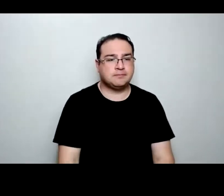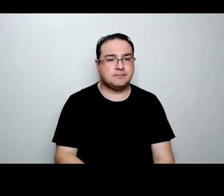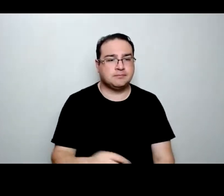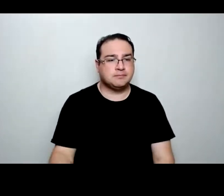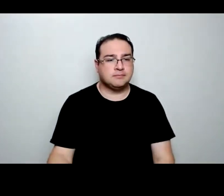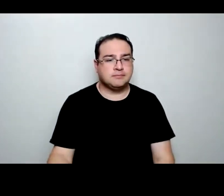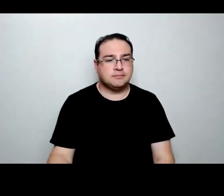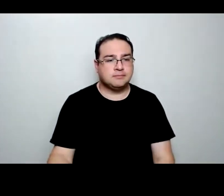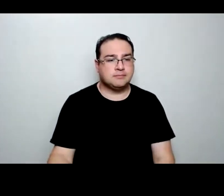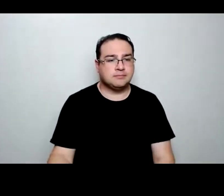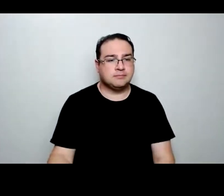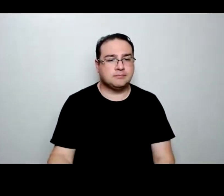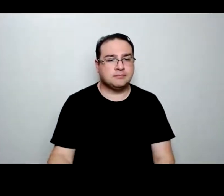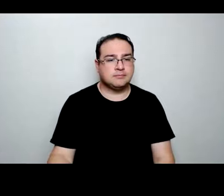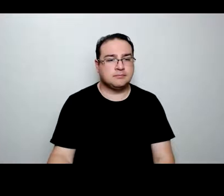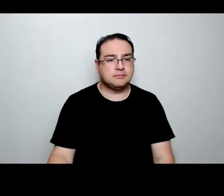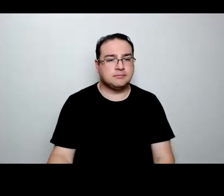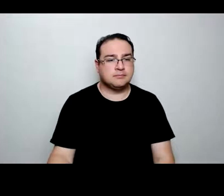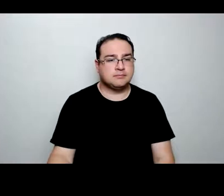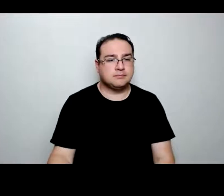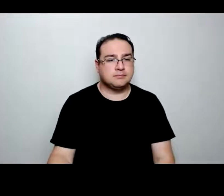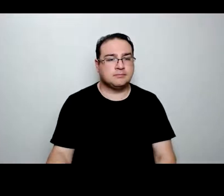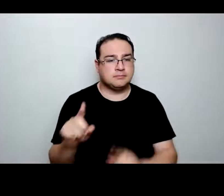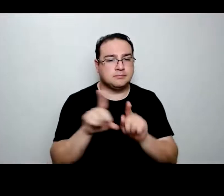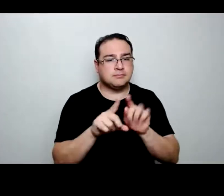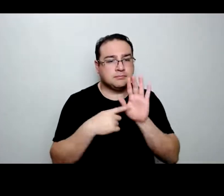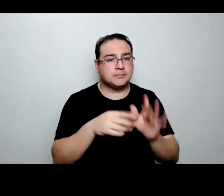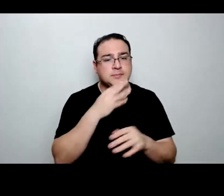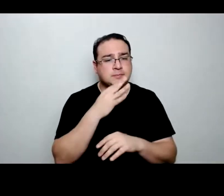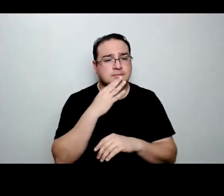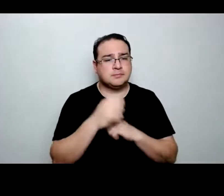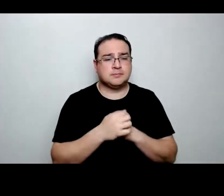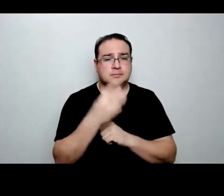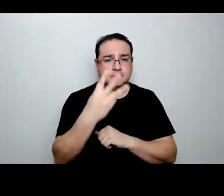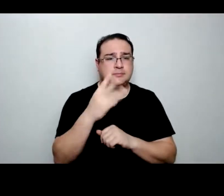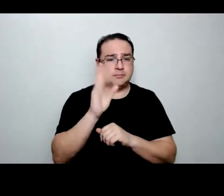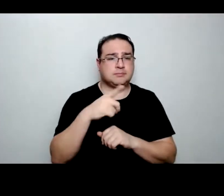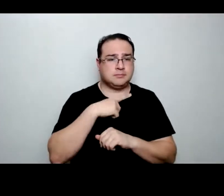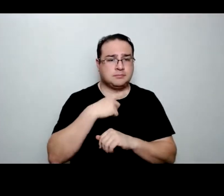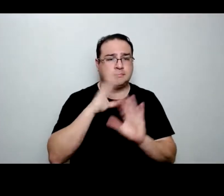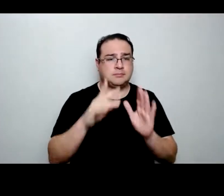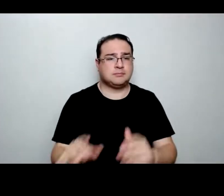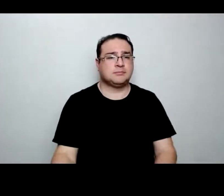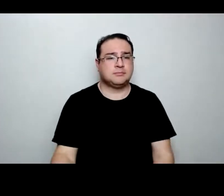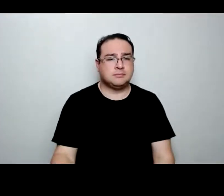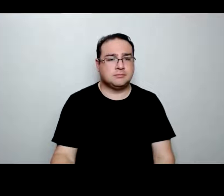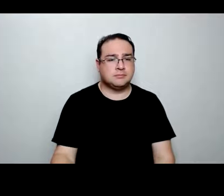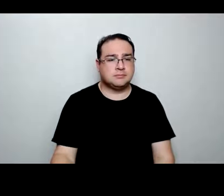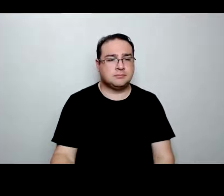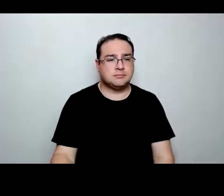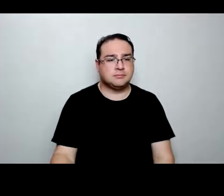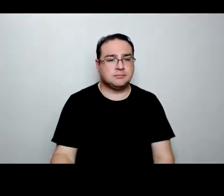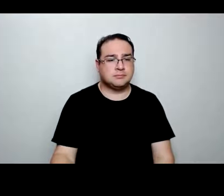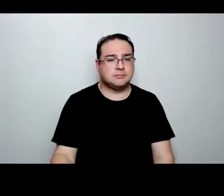Olha, na verdade, muitos já fizeram. Eu conheço pelo menos 3 casos de